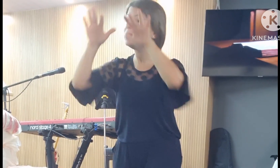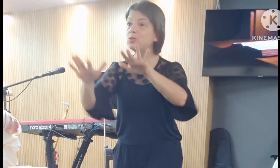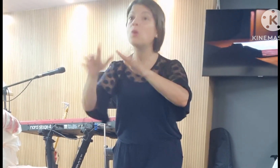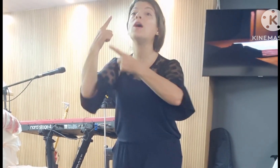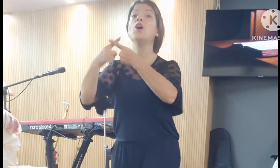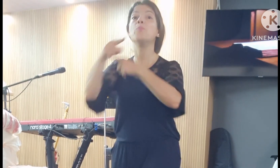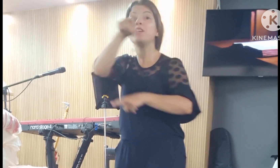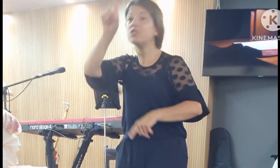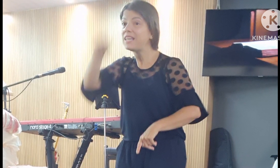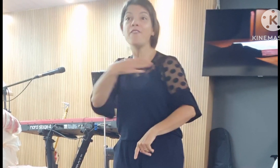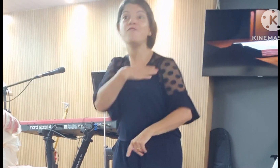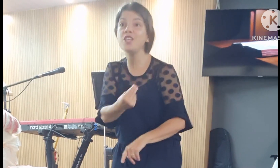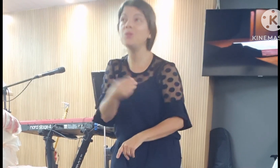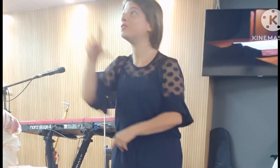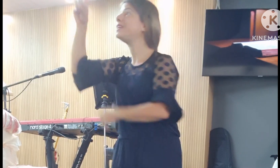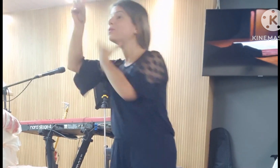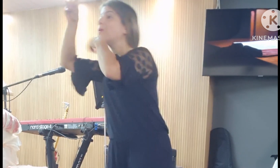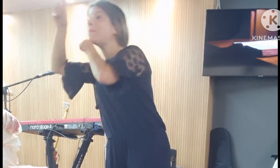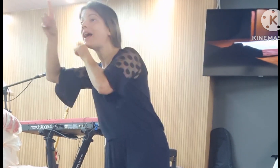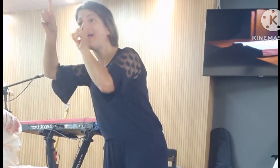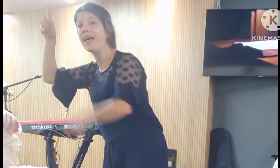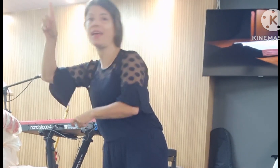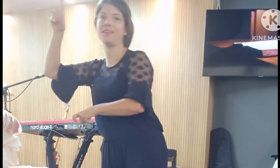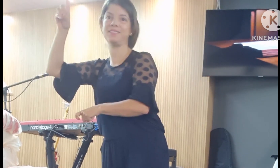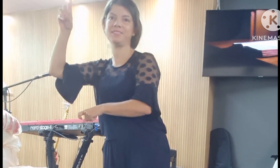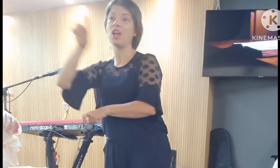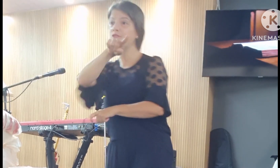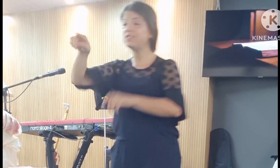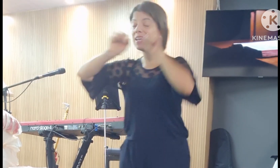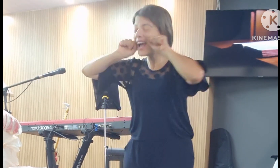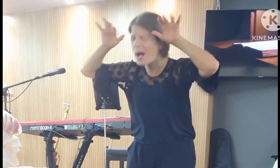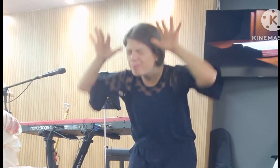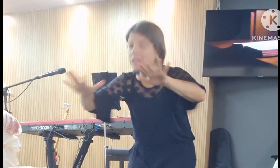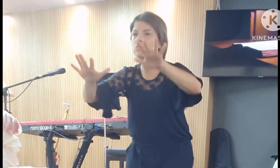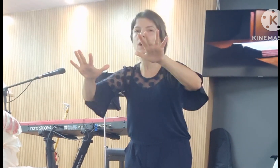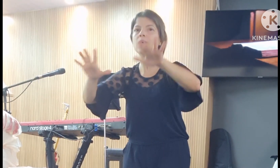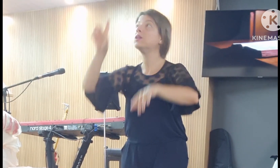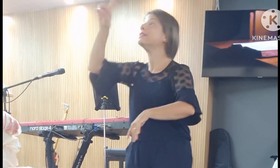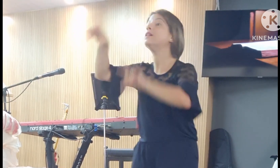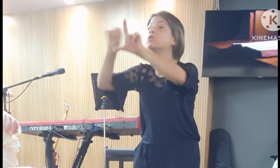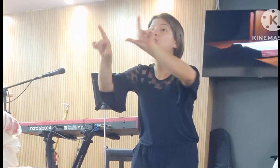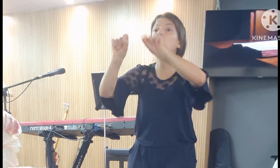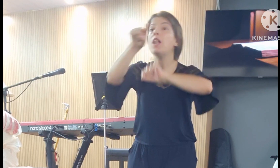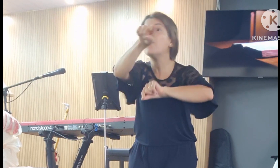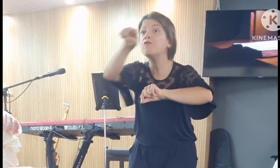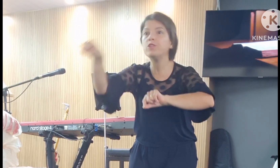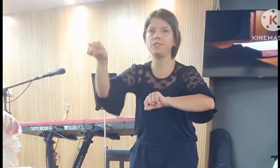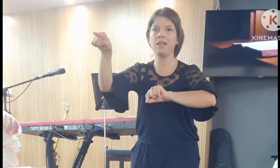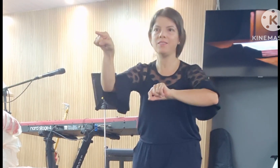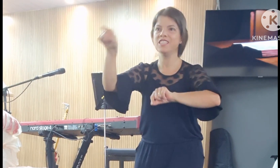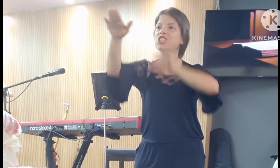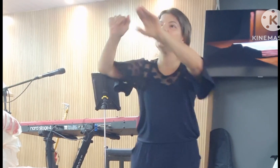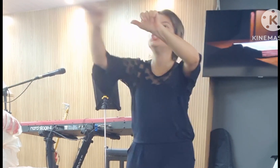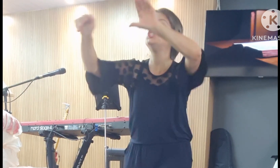é filho, é filha, é abençoado. Ele pegou você e colocou no reino dele, na